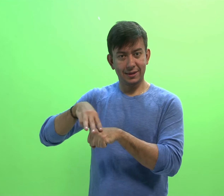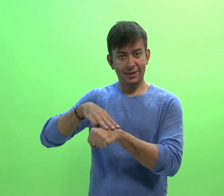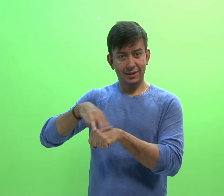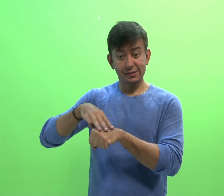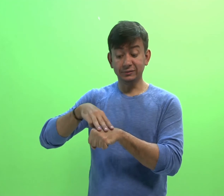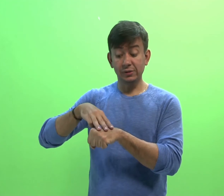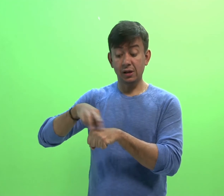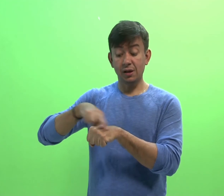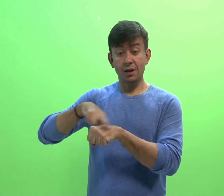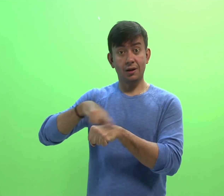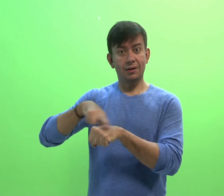roxo.